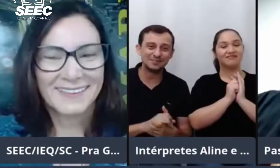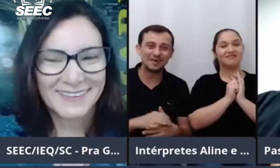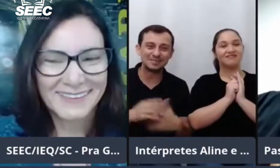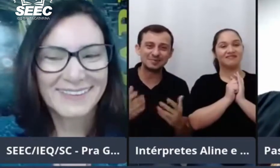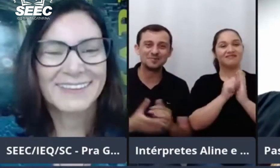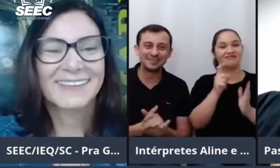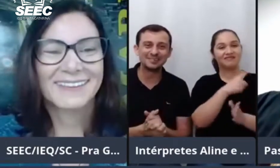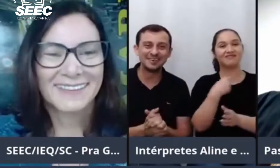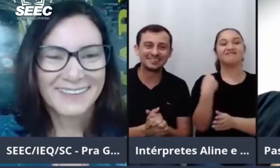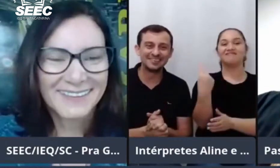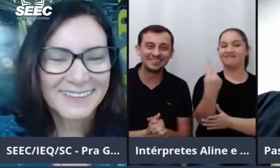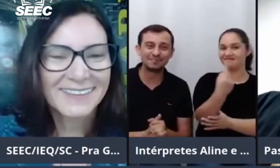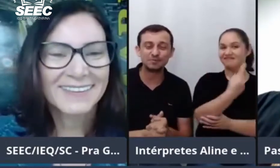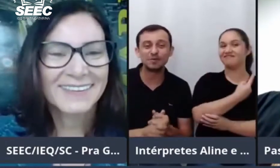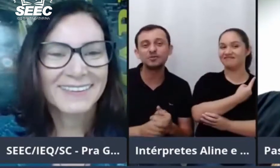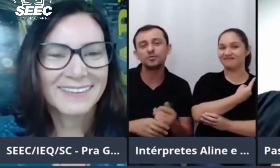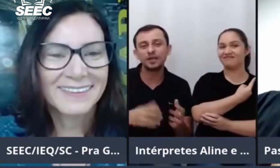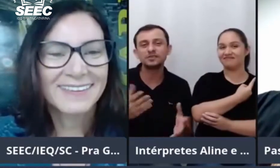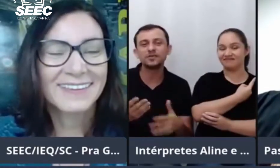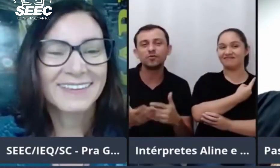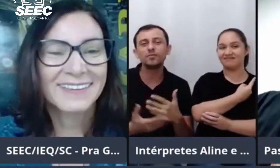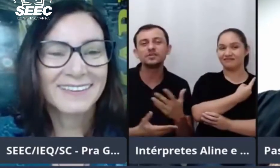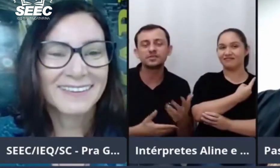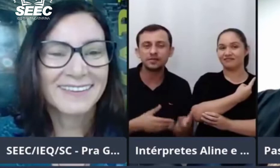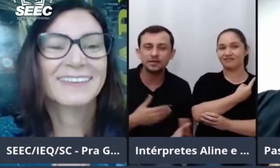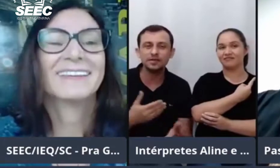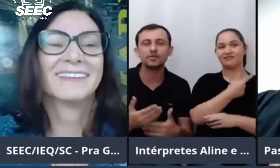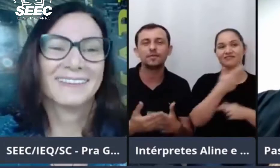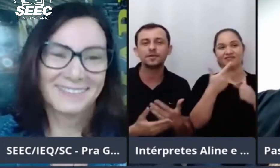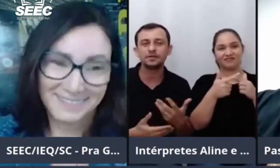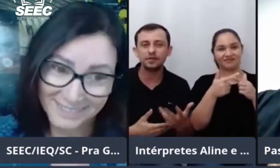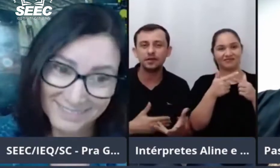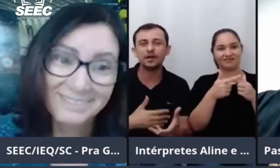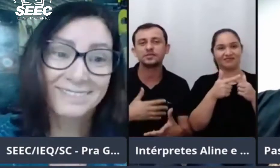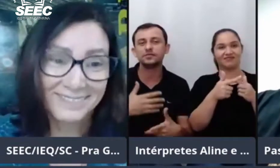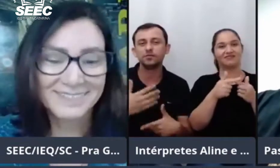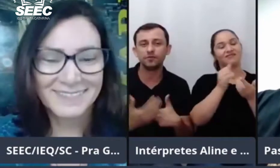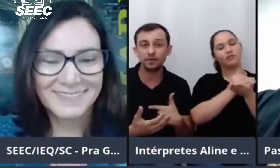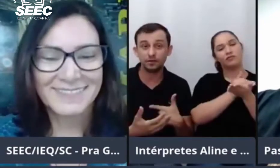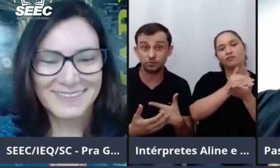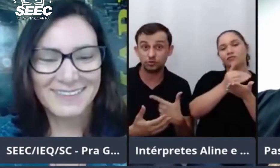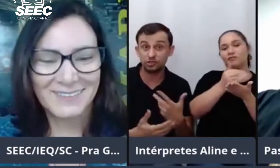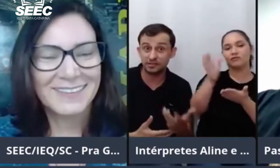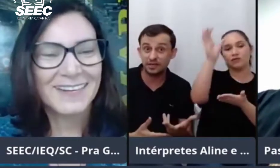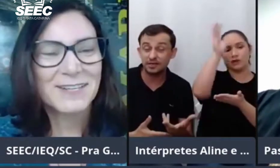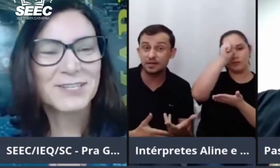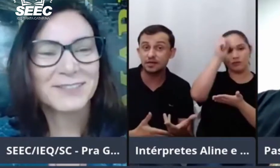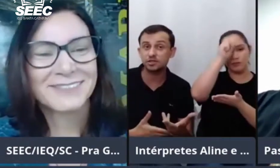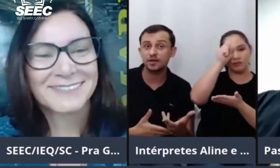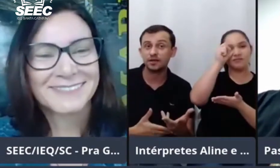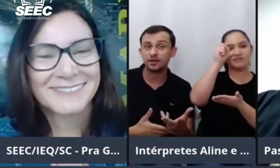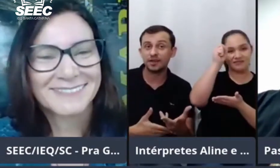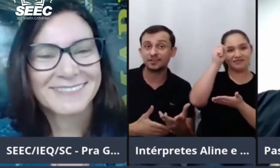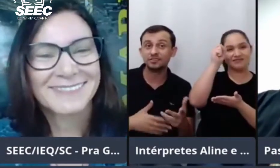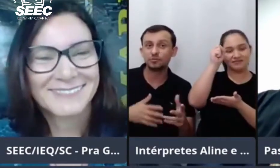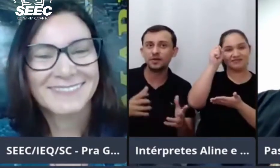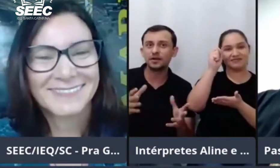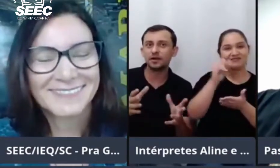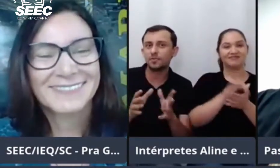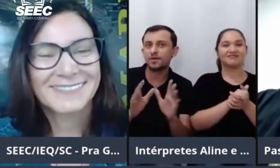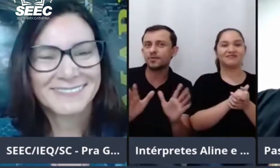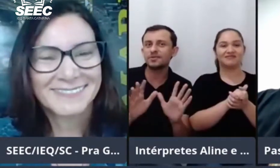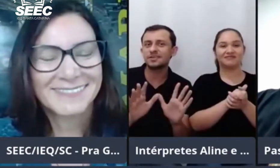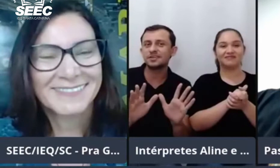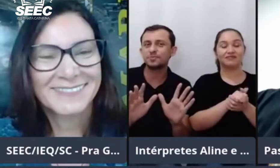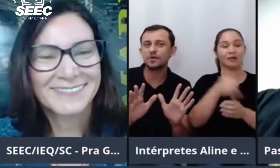Então, a gente passa por algumas situações, principalmente porque eles estão começando a aprender, a se envolver nas rotinas. Estão interagindo. Né? A gente